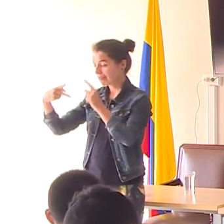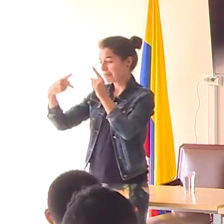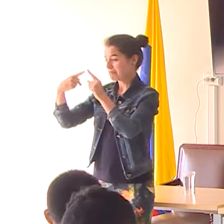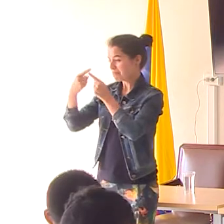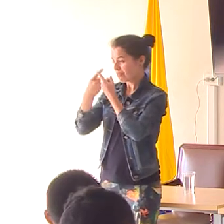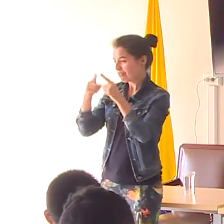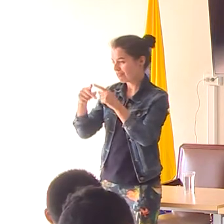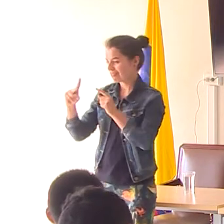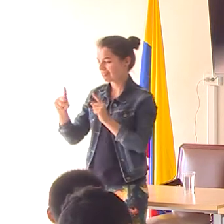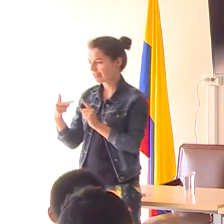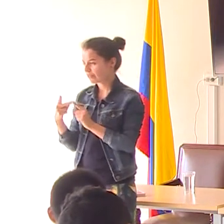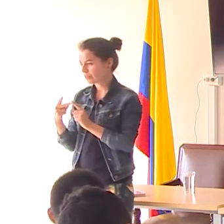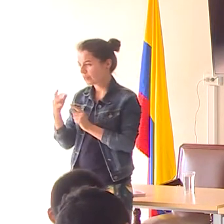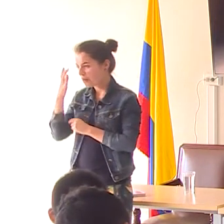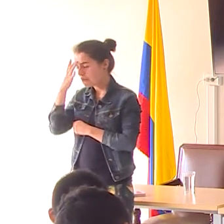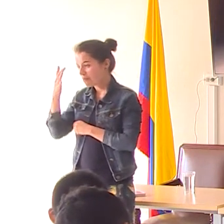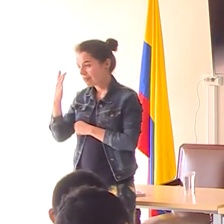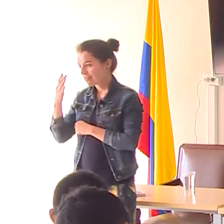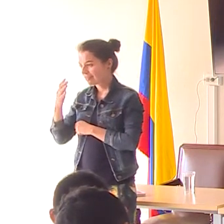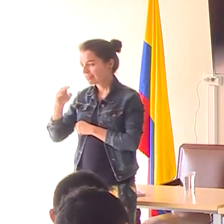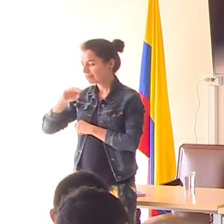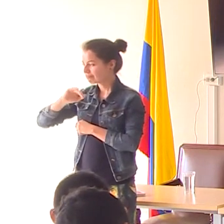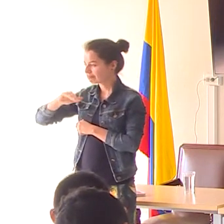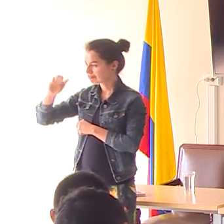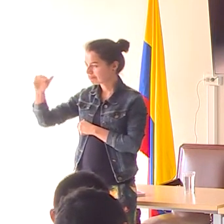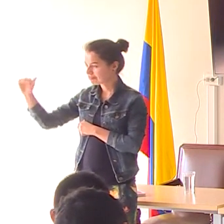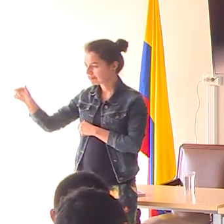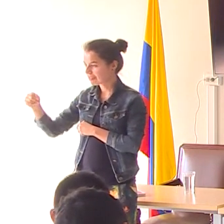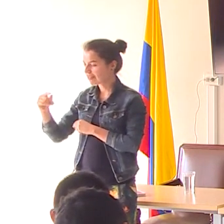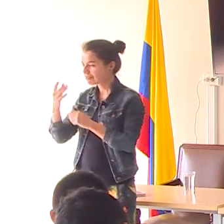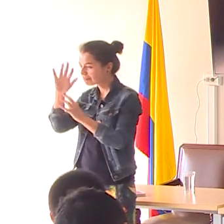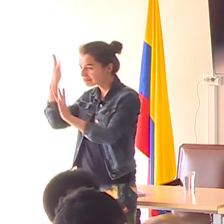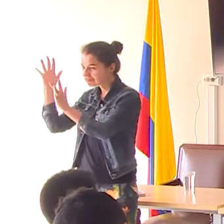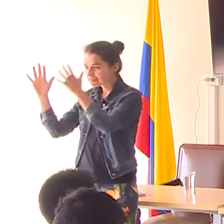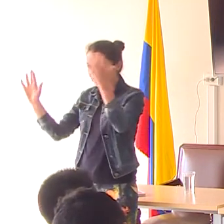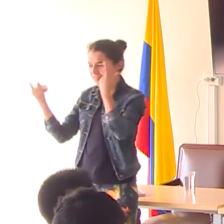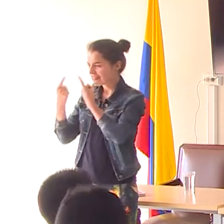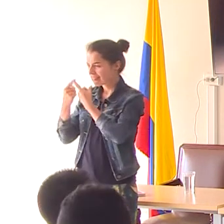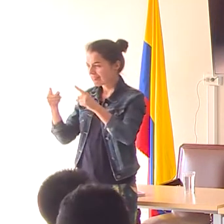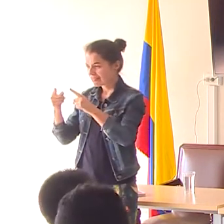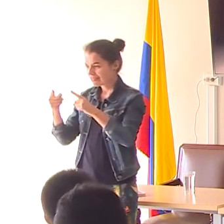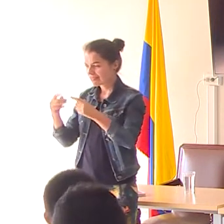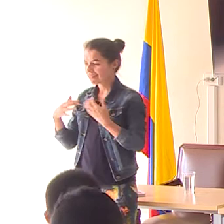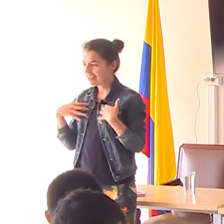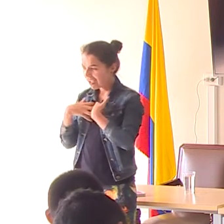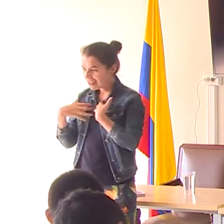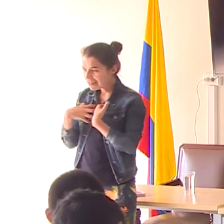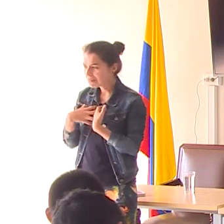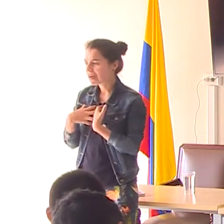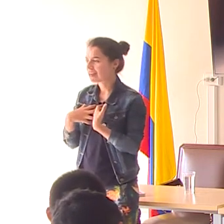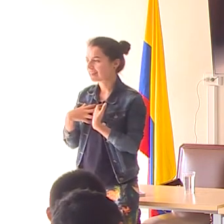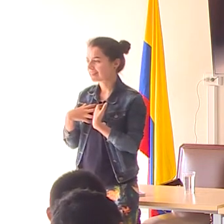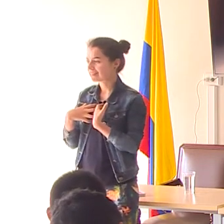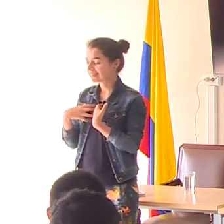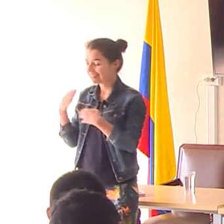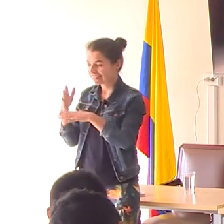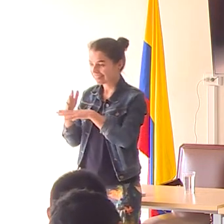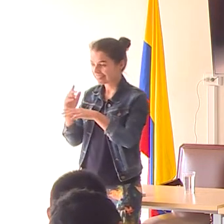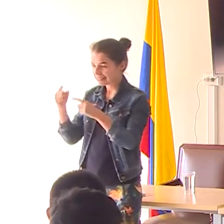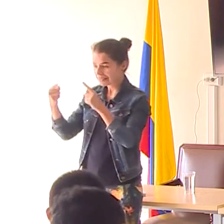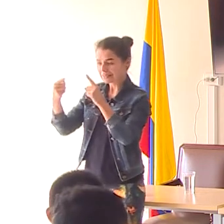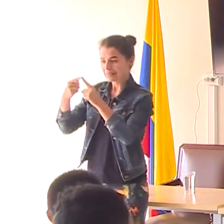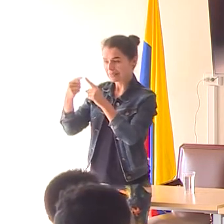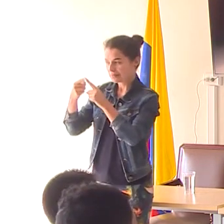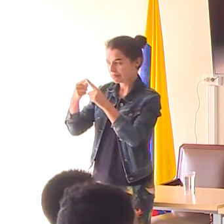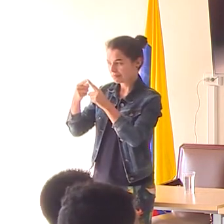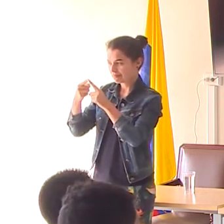actualmente en términos de biodiversidad vegetación fauna no es realmente la esa naturaleza original son digamos